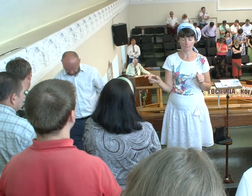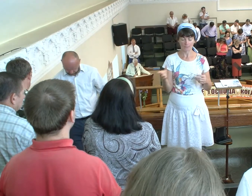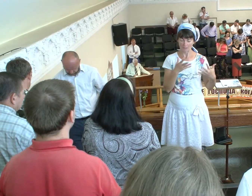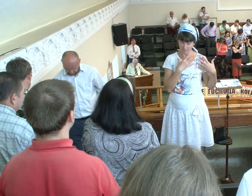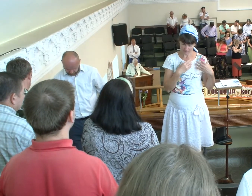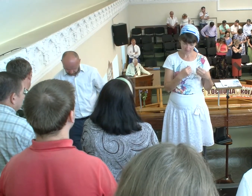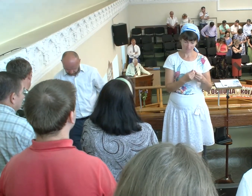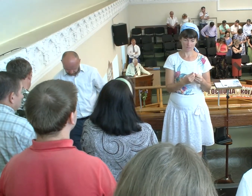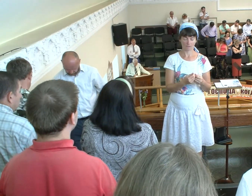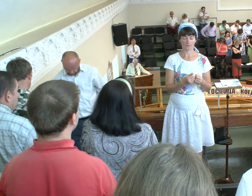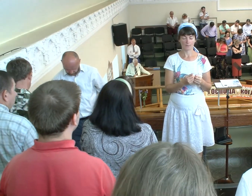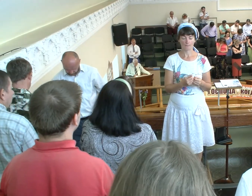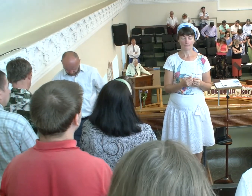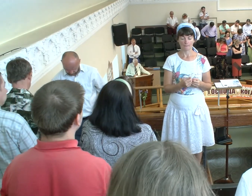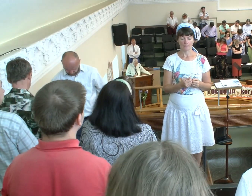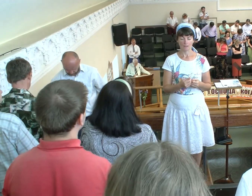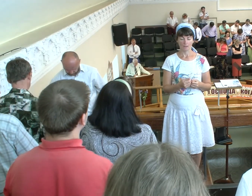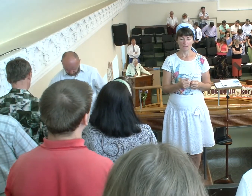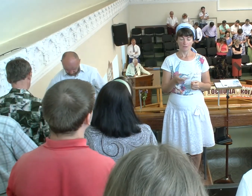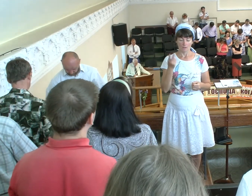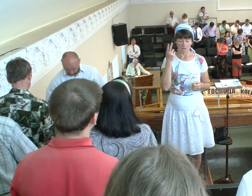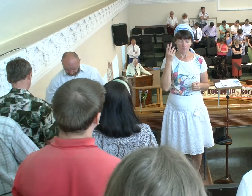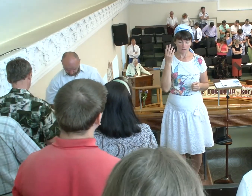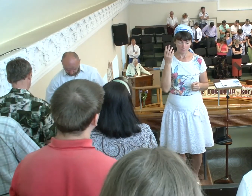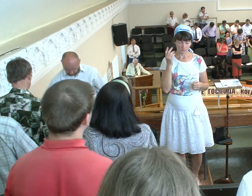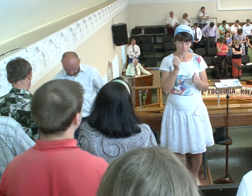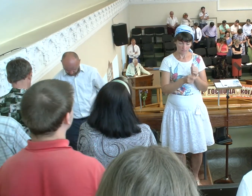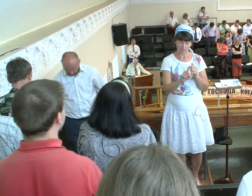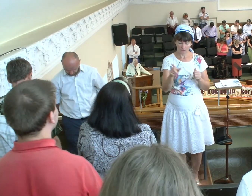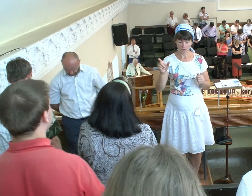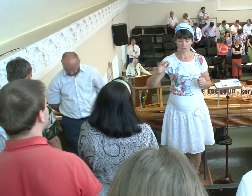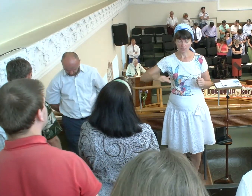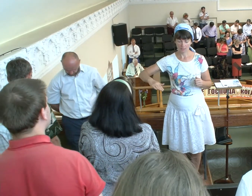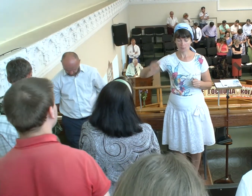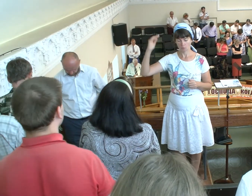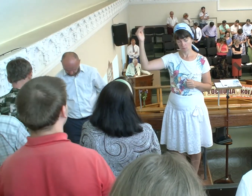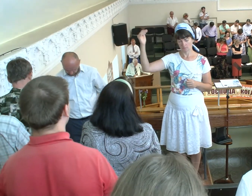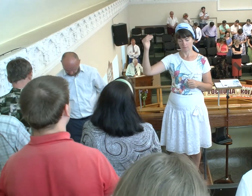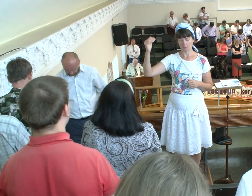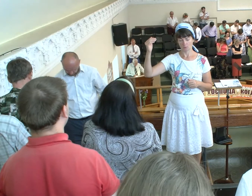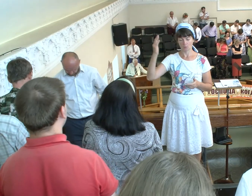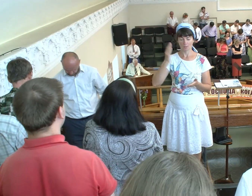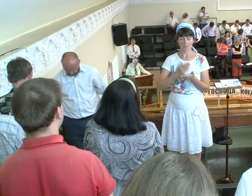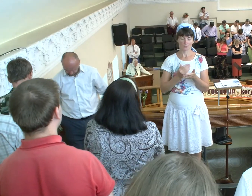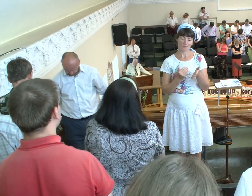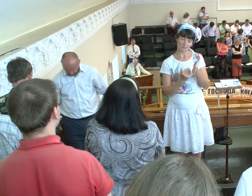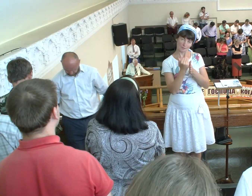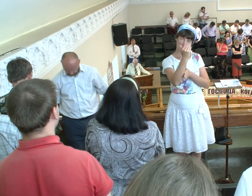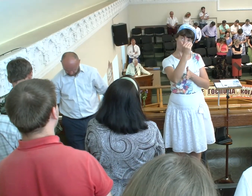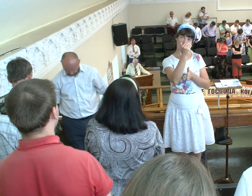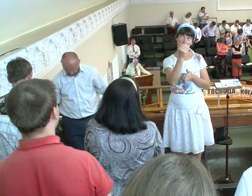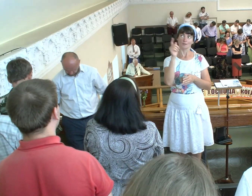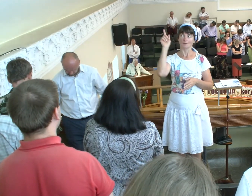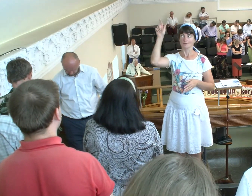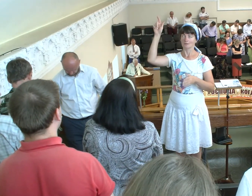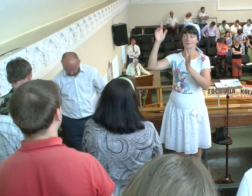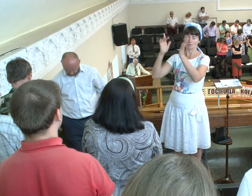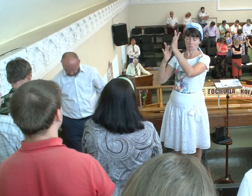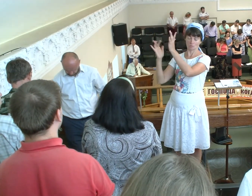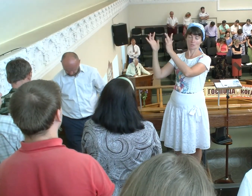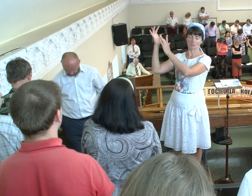каждый член церкви, каждое дитё Твое имело приоритетом в своей жизни Иисуса